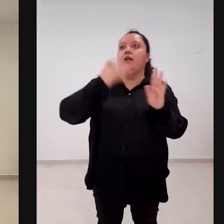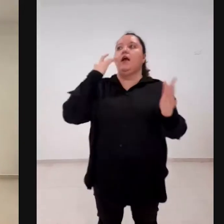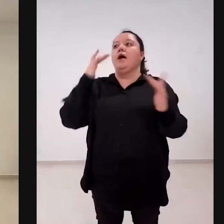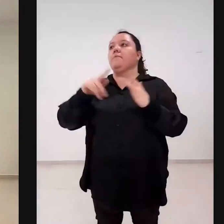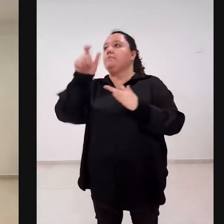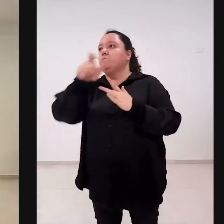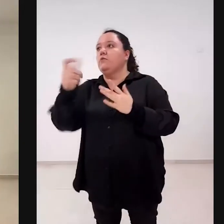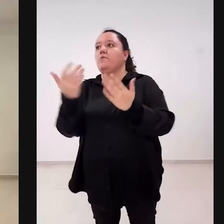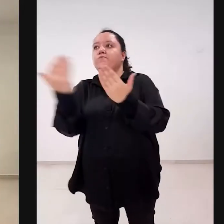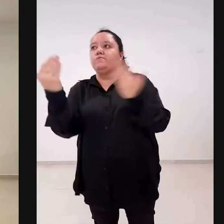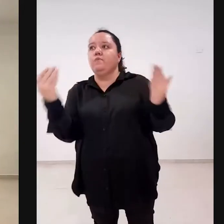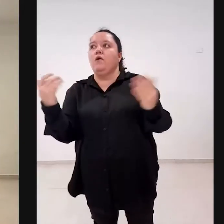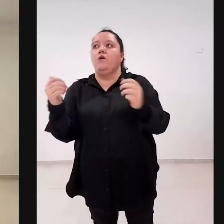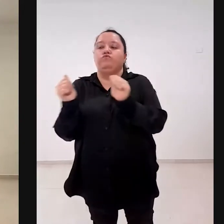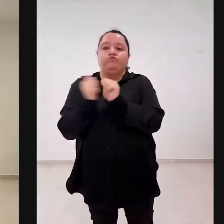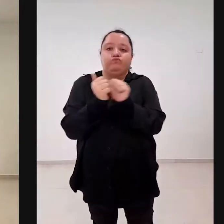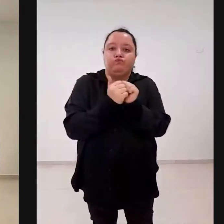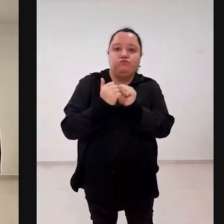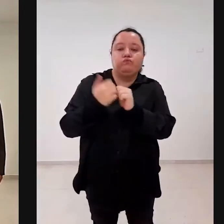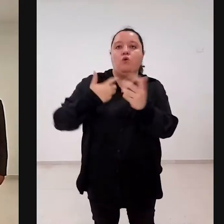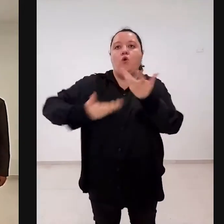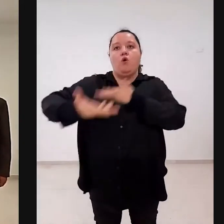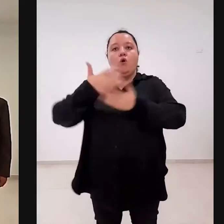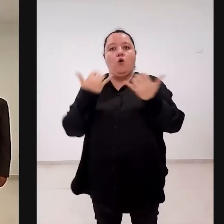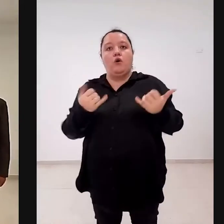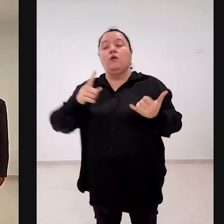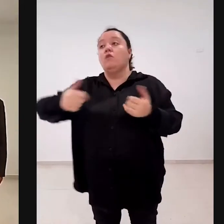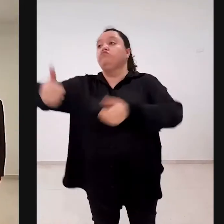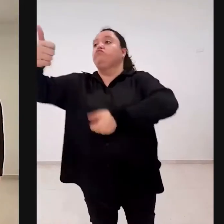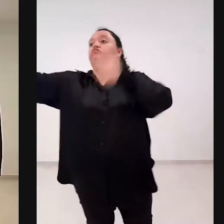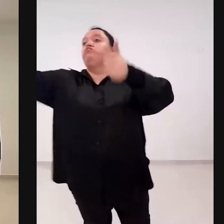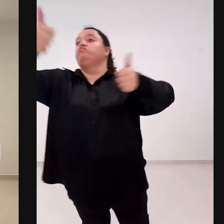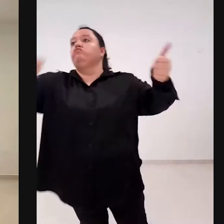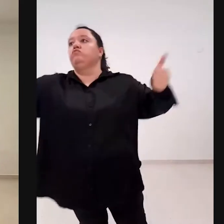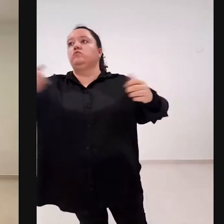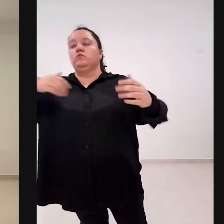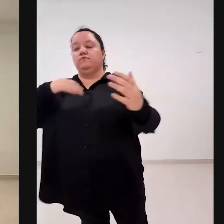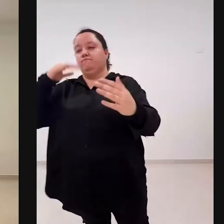nos están acompañando el día de hoy y algunas autoridades